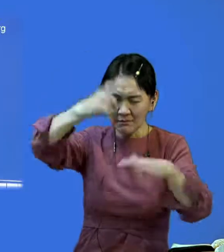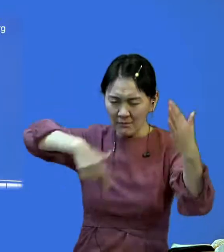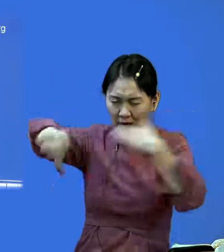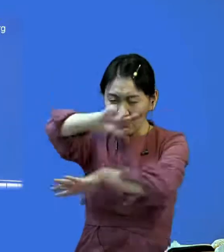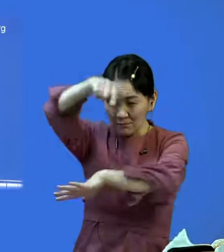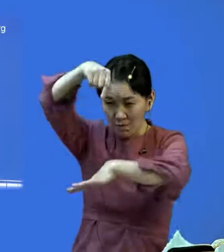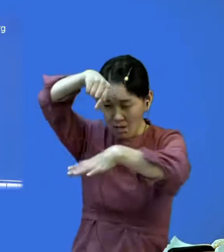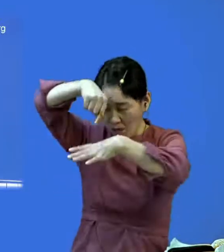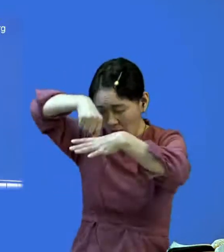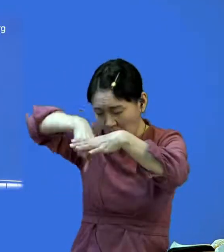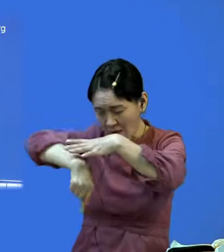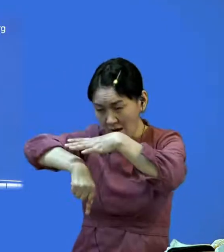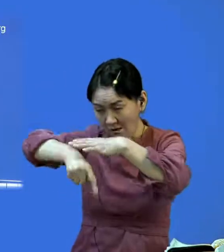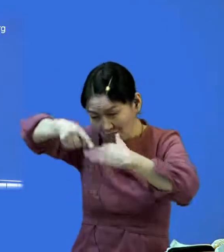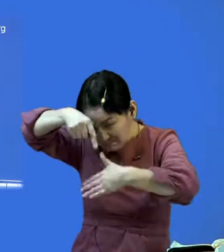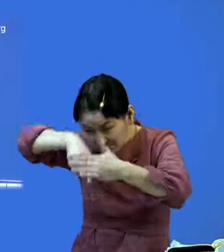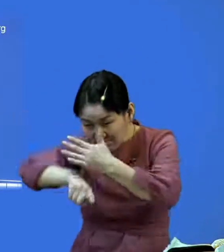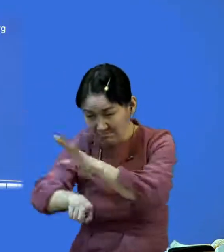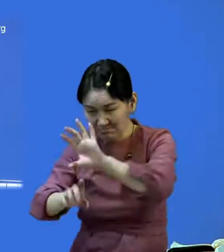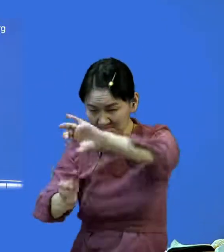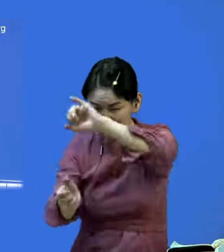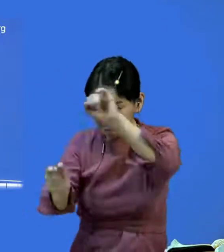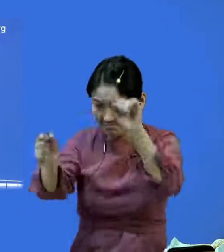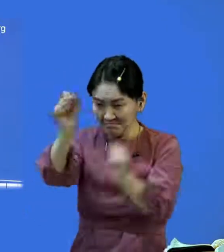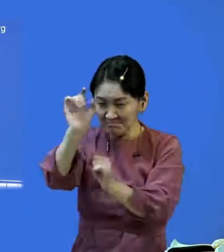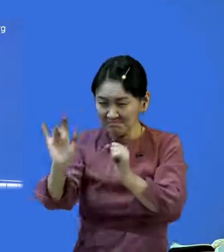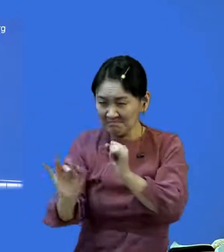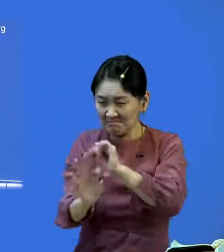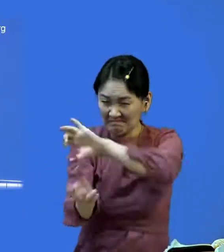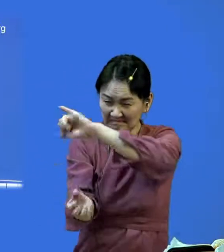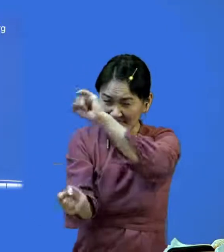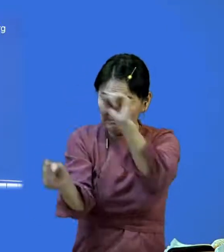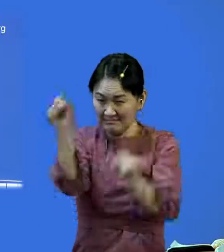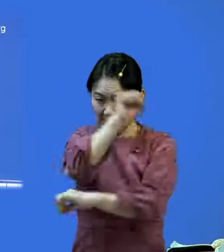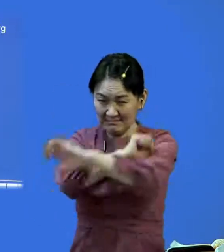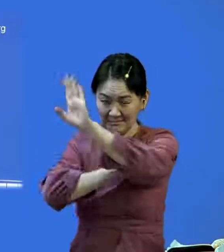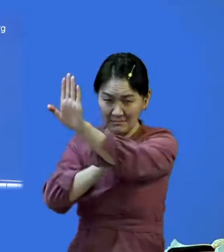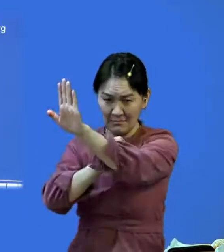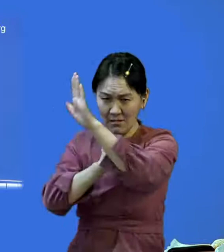тийм ээ тэр хамгуулалт нэгт тийм газар тавьчлаа гэж үү.